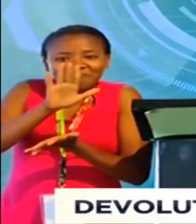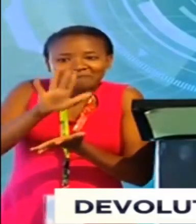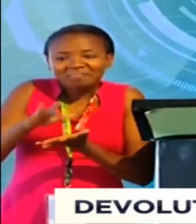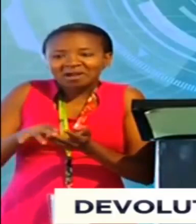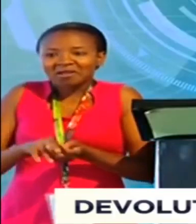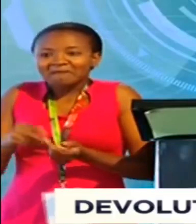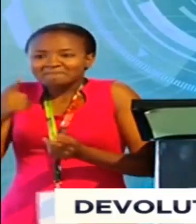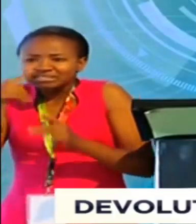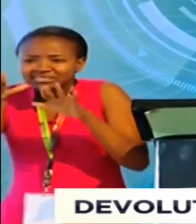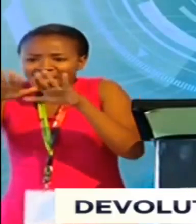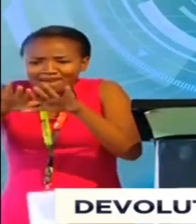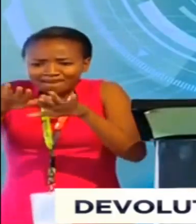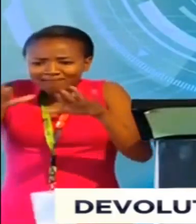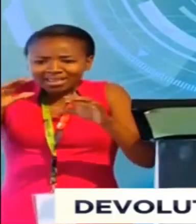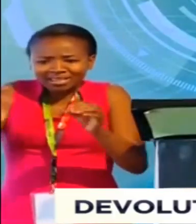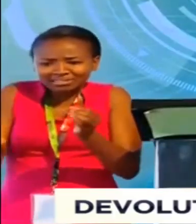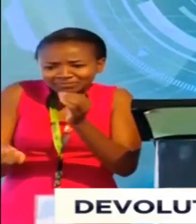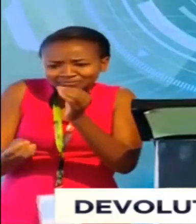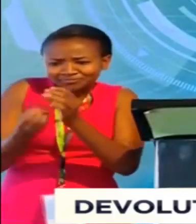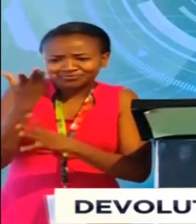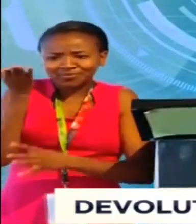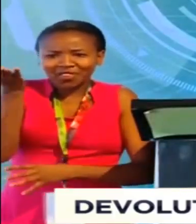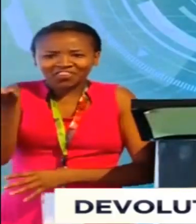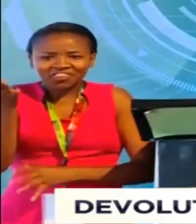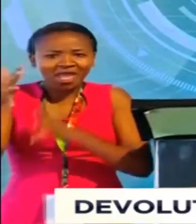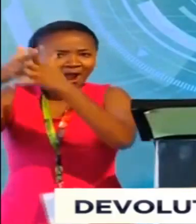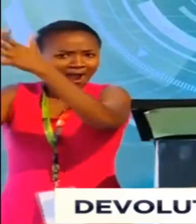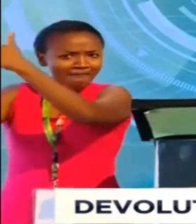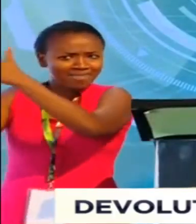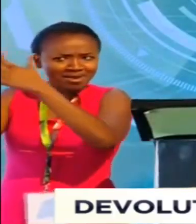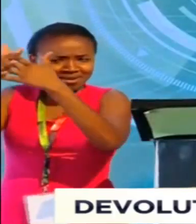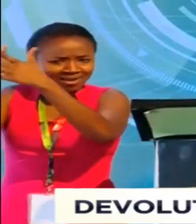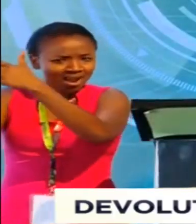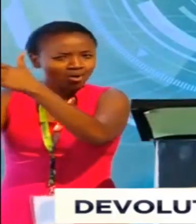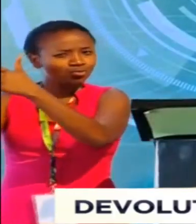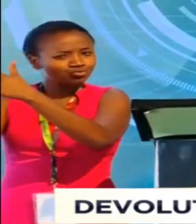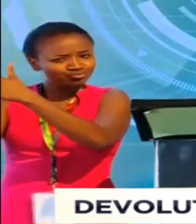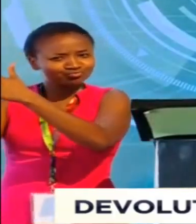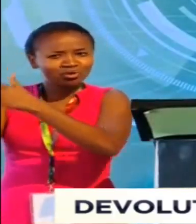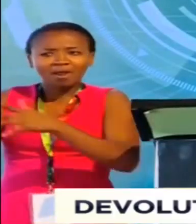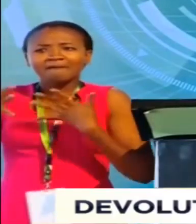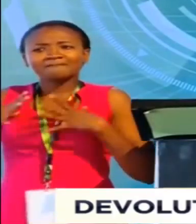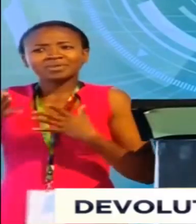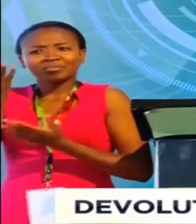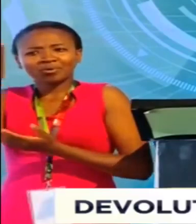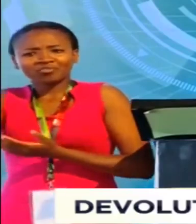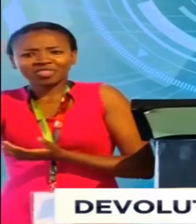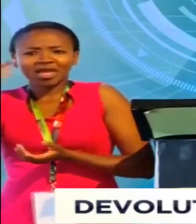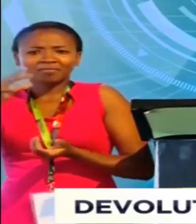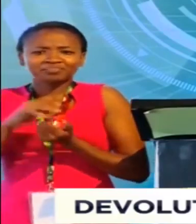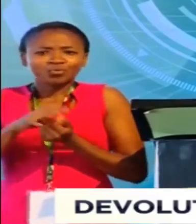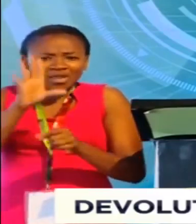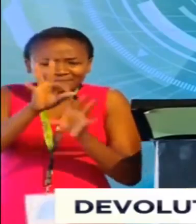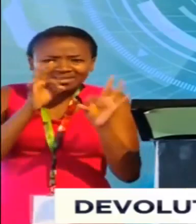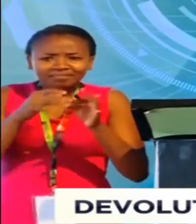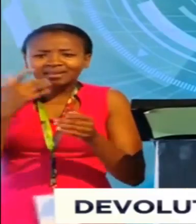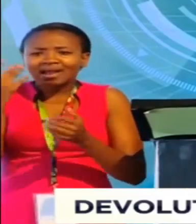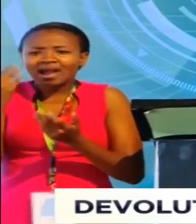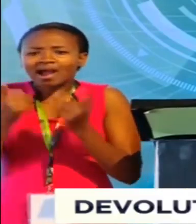ile soko wameweza kujipatia huko Amerika, watu ambao watakuwa wanachukua tani